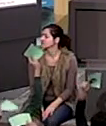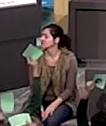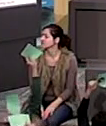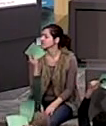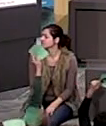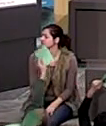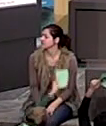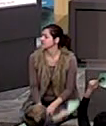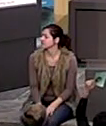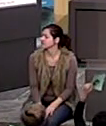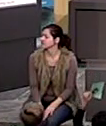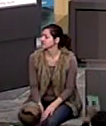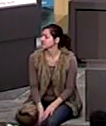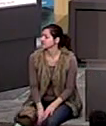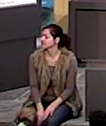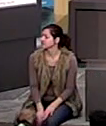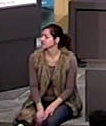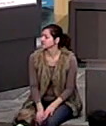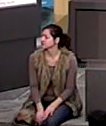95%.